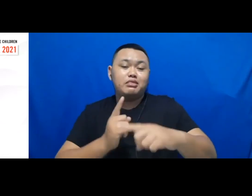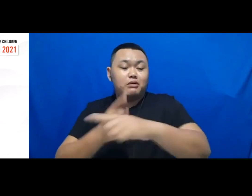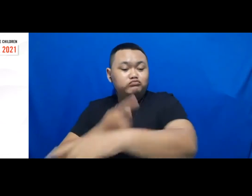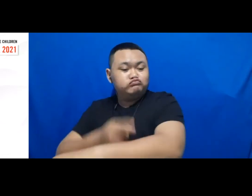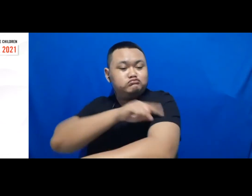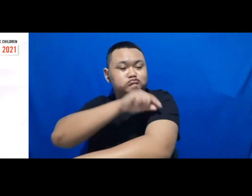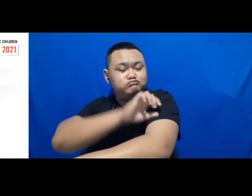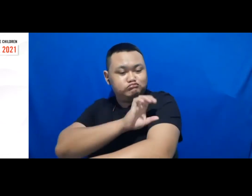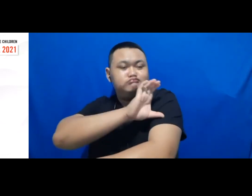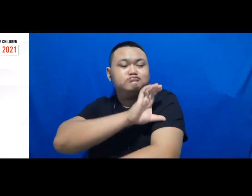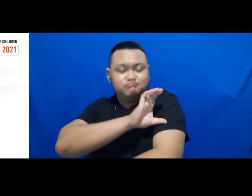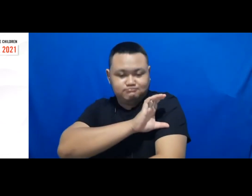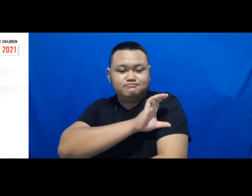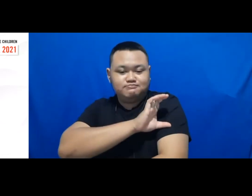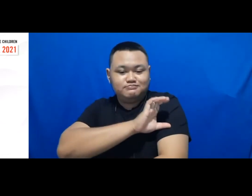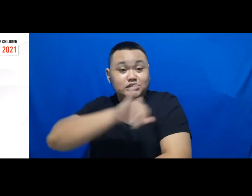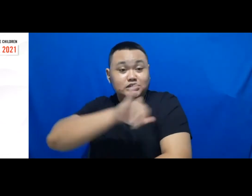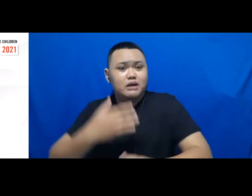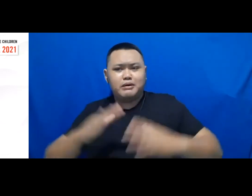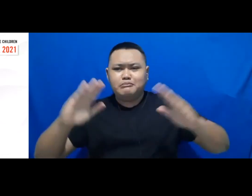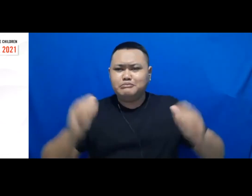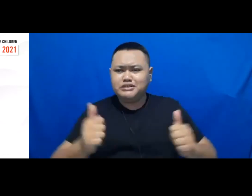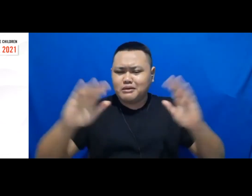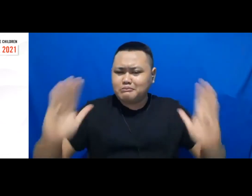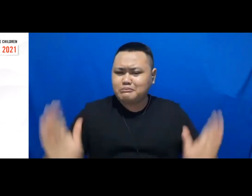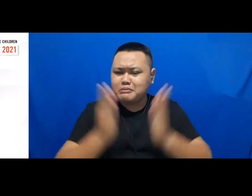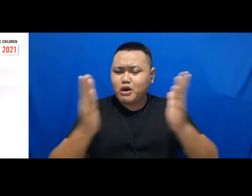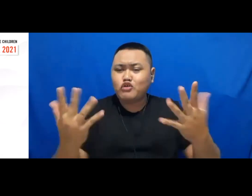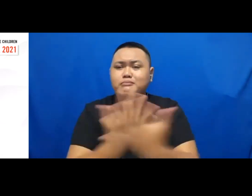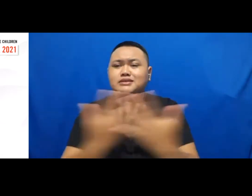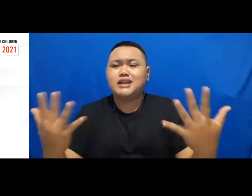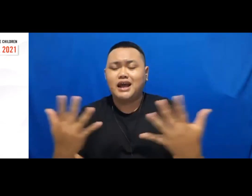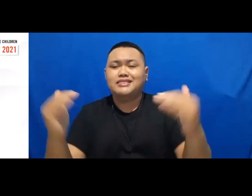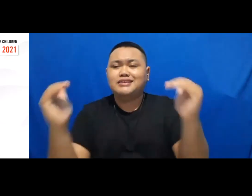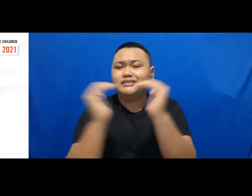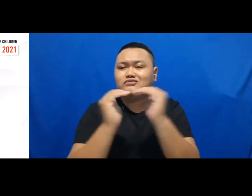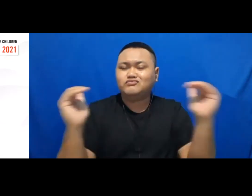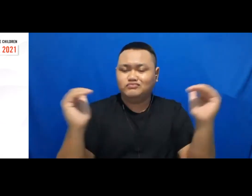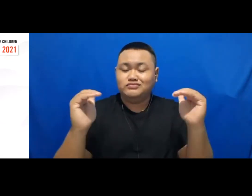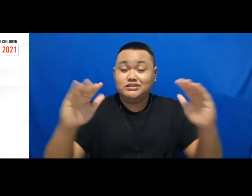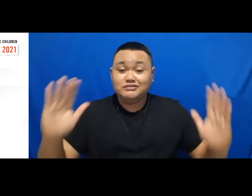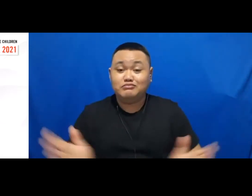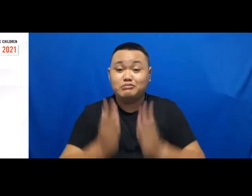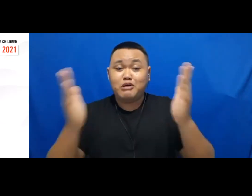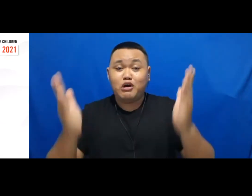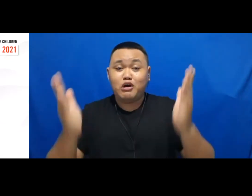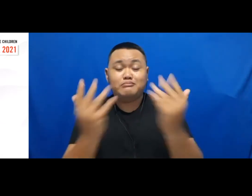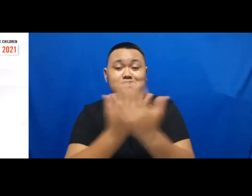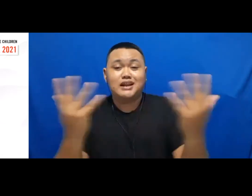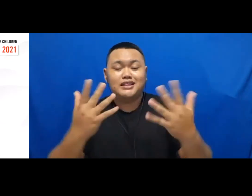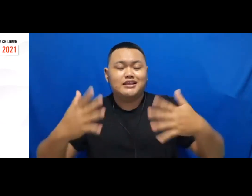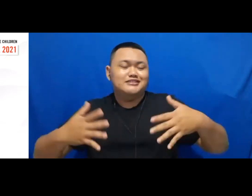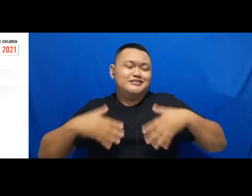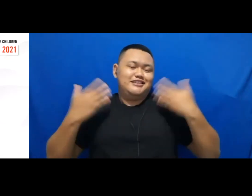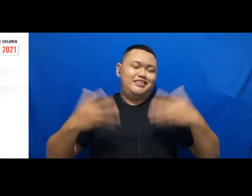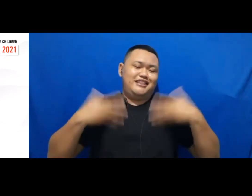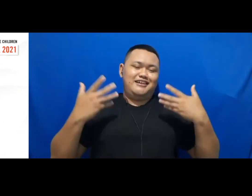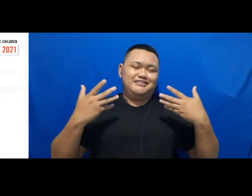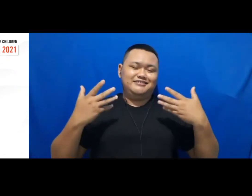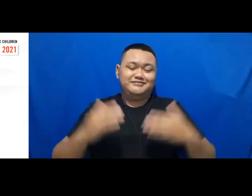Fitri Solihati SPD, guru SMPN 1 Cileunyi, Kabupaten Bandung, Provinsi Jawa Barat. Bu